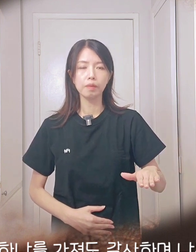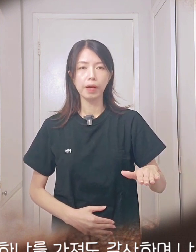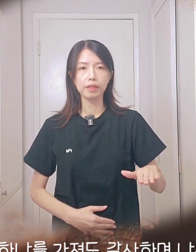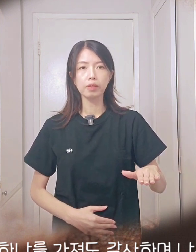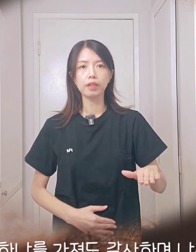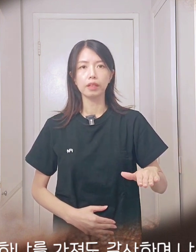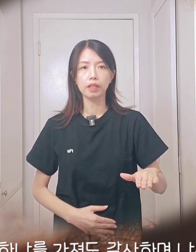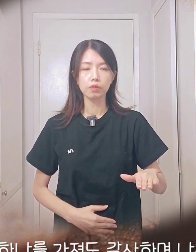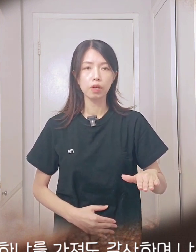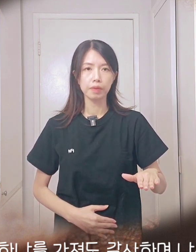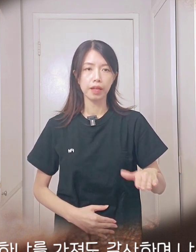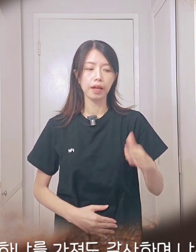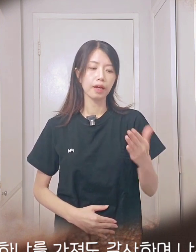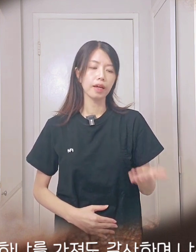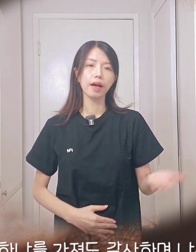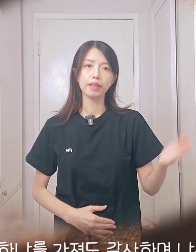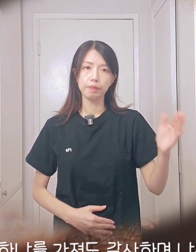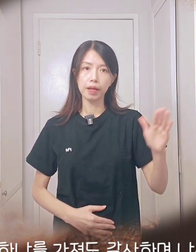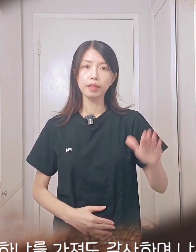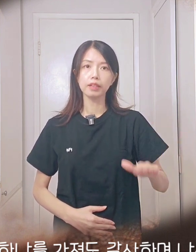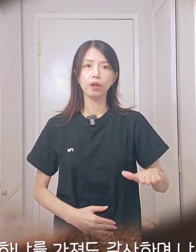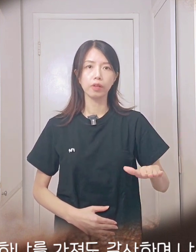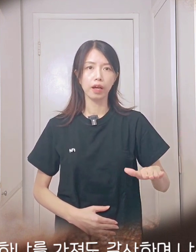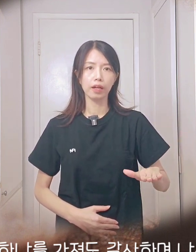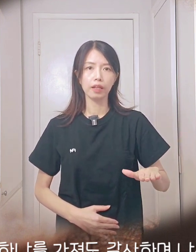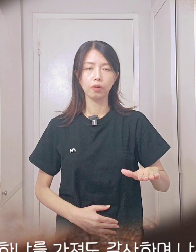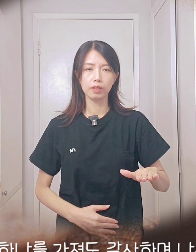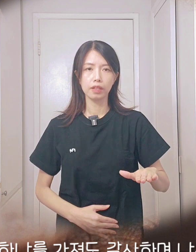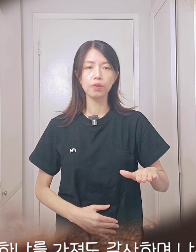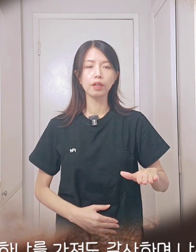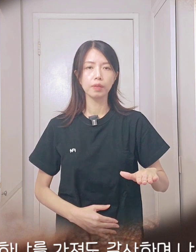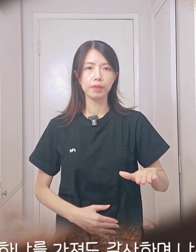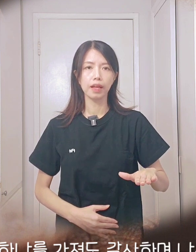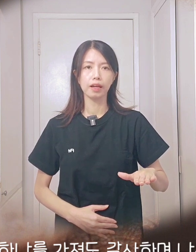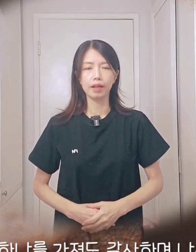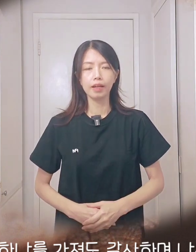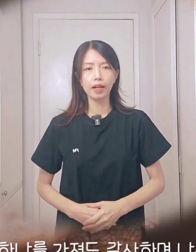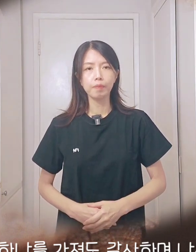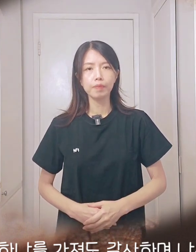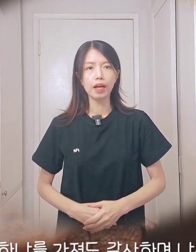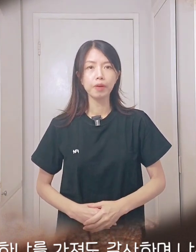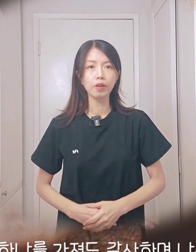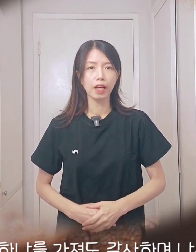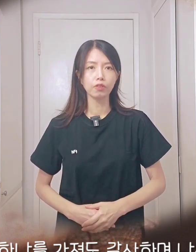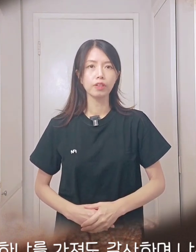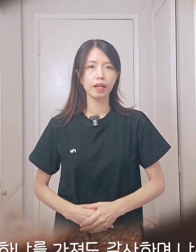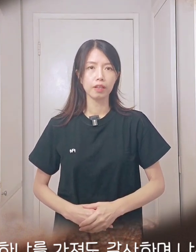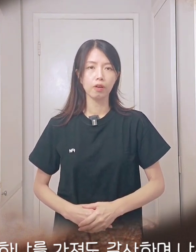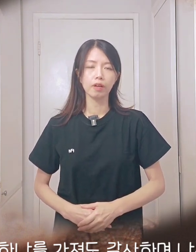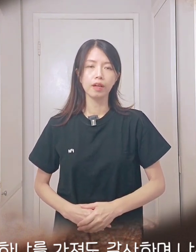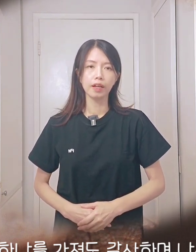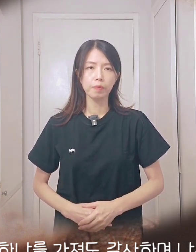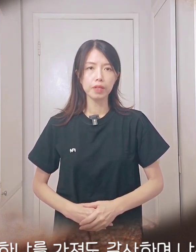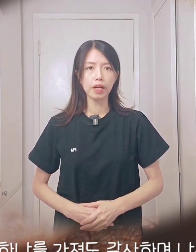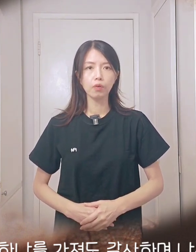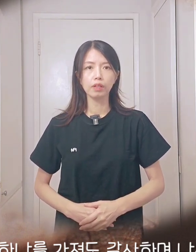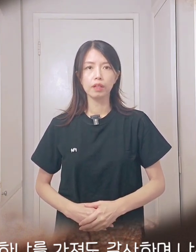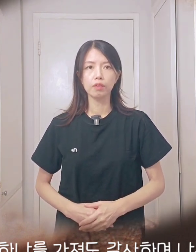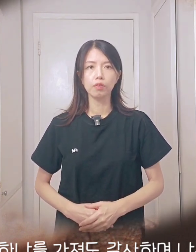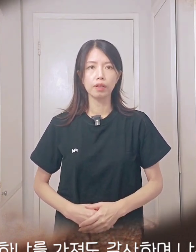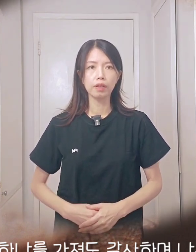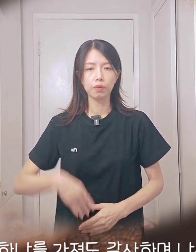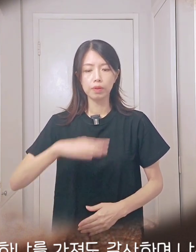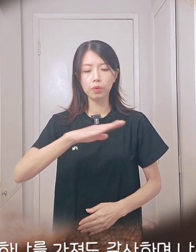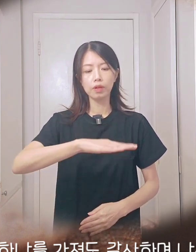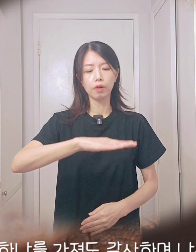주시면 반전을 나타내는 수어입니다. 하지만, 그러나 이런 뜻의 수어가 됩니다. 감사하며 나누는 가정. 감사라고 하는